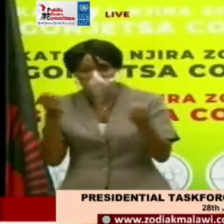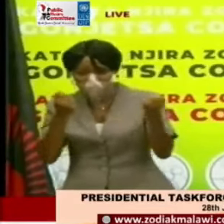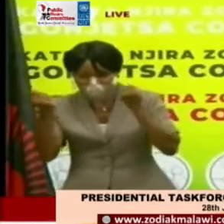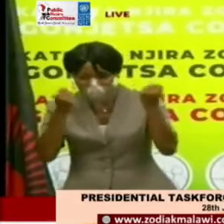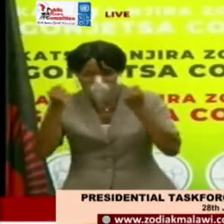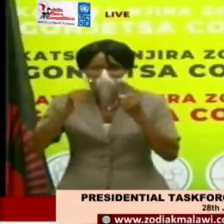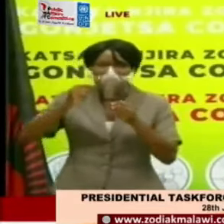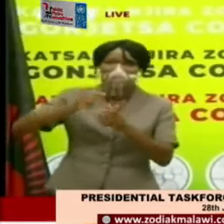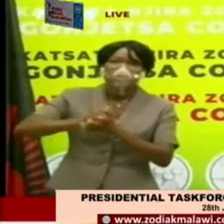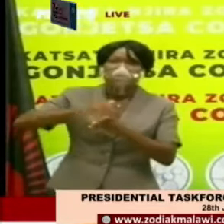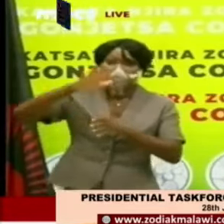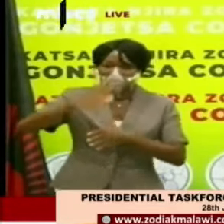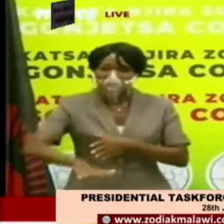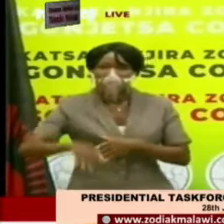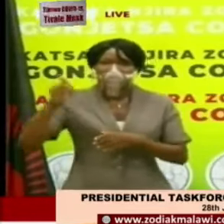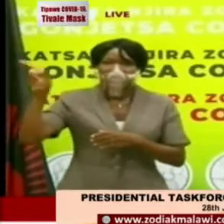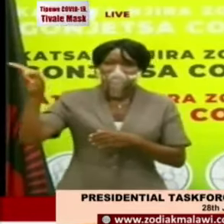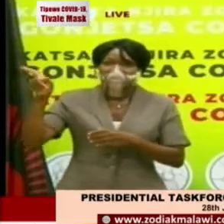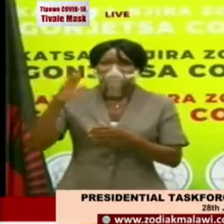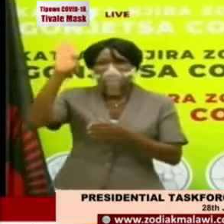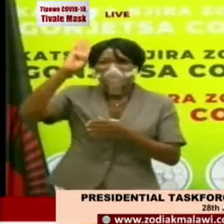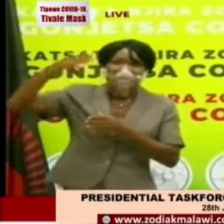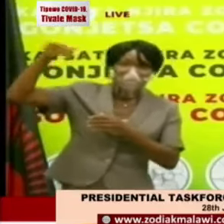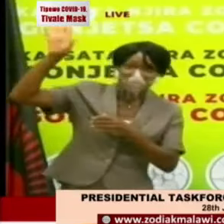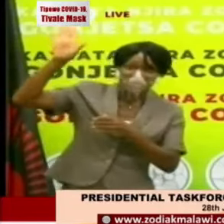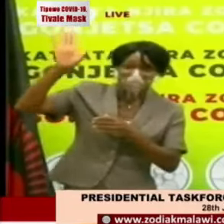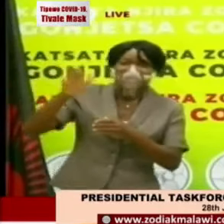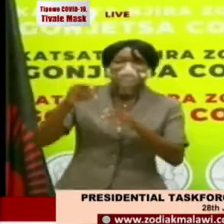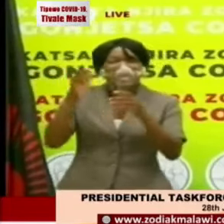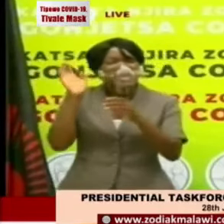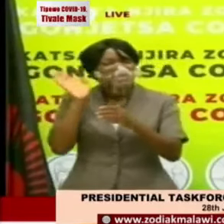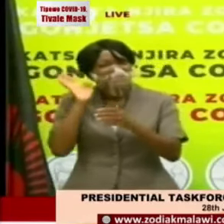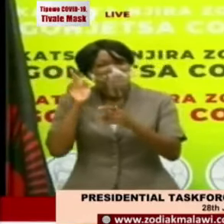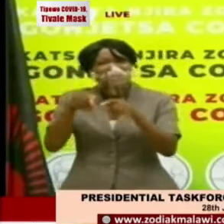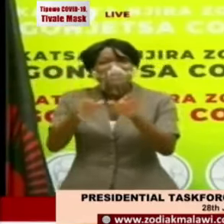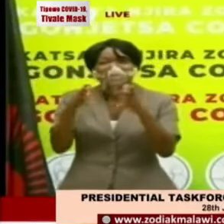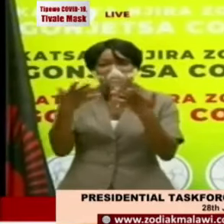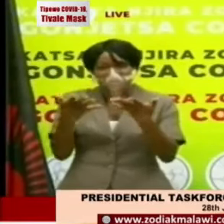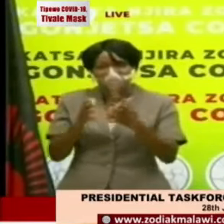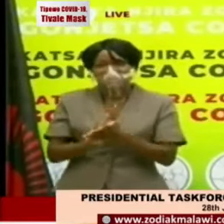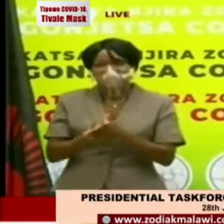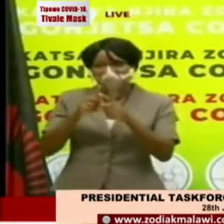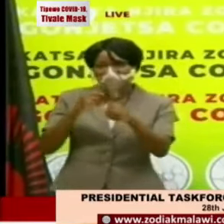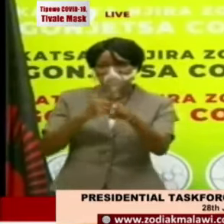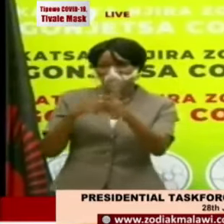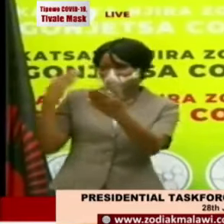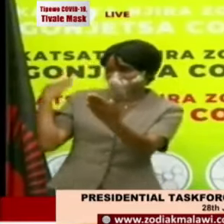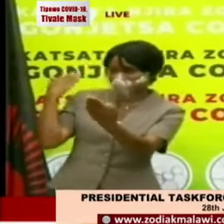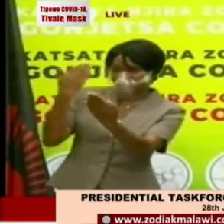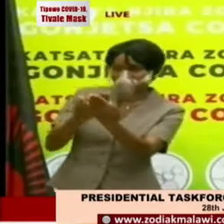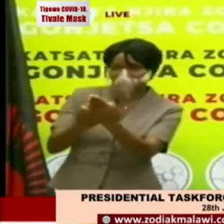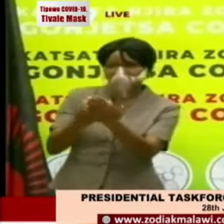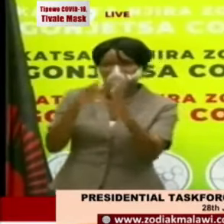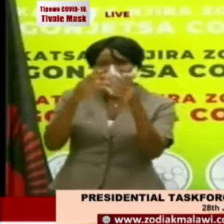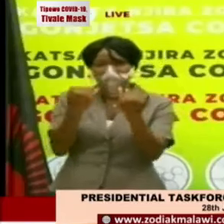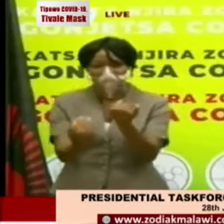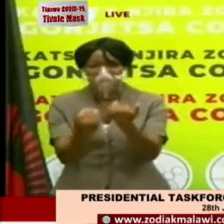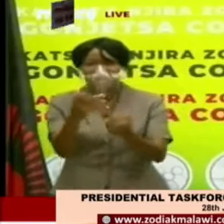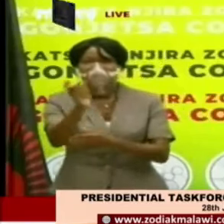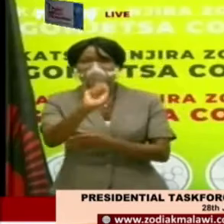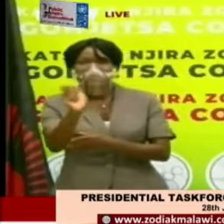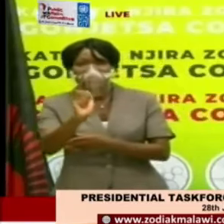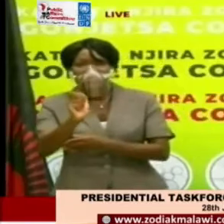kuti panali mafunso kunjako anthu ana sikulu amene amalemba mayesa form 4 ena amaliza ambira kumaliza mawa